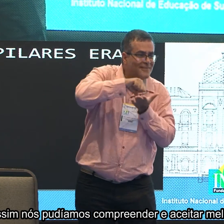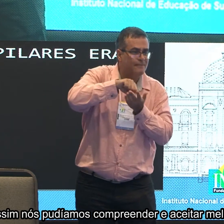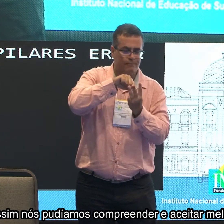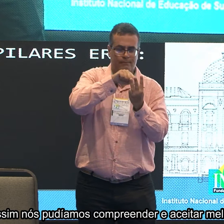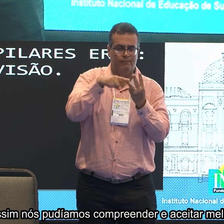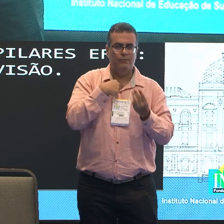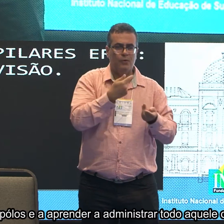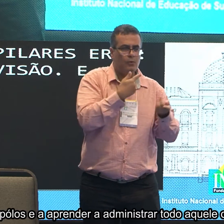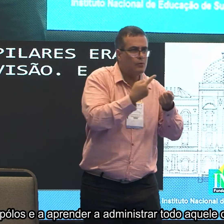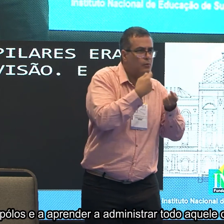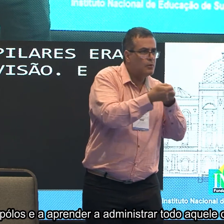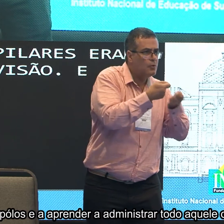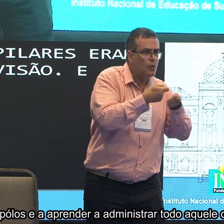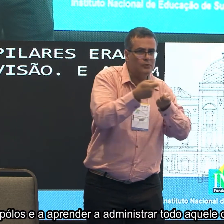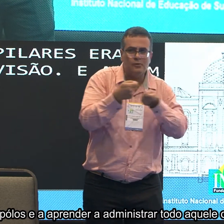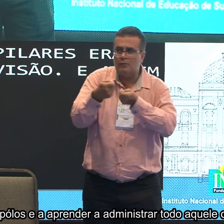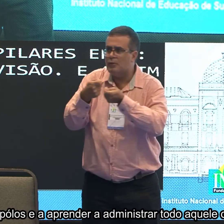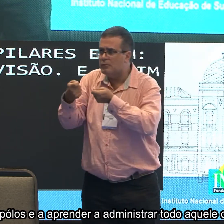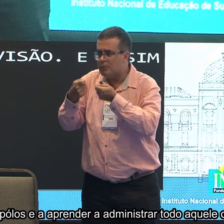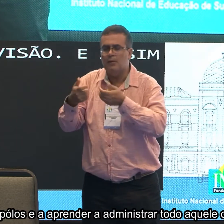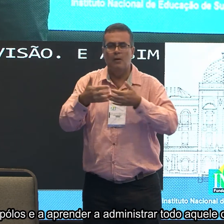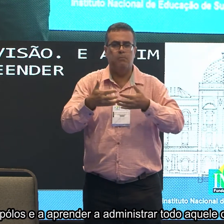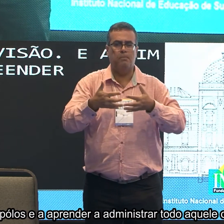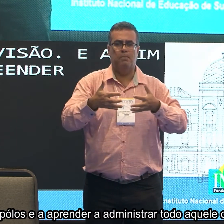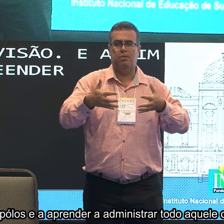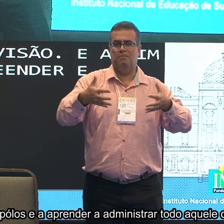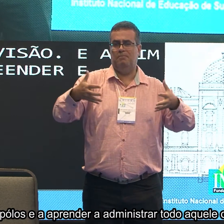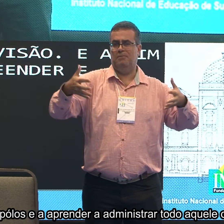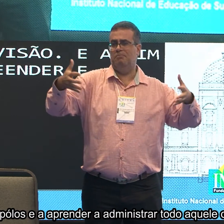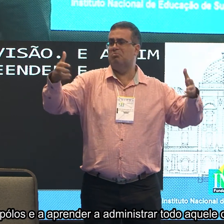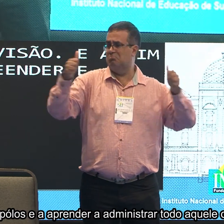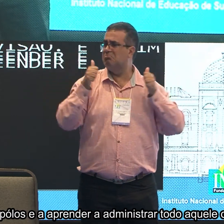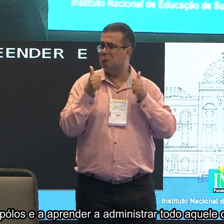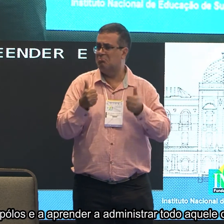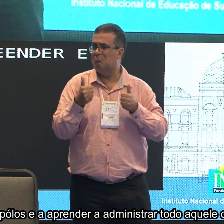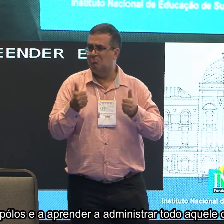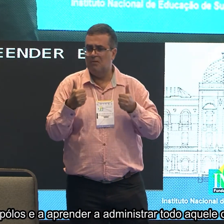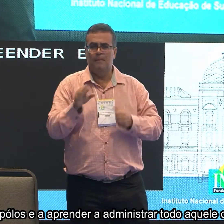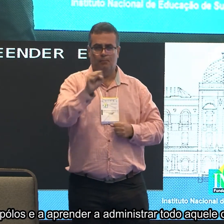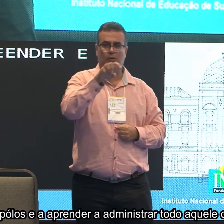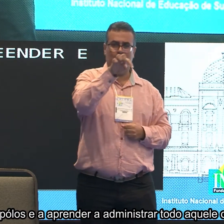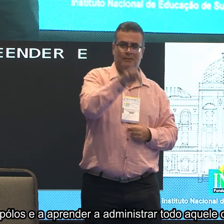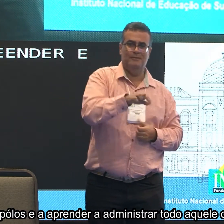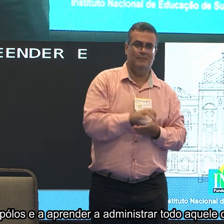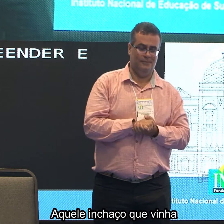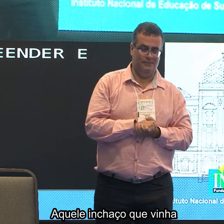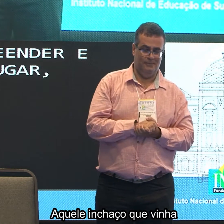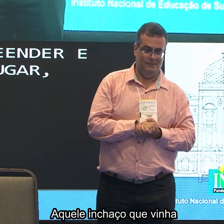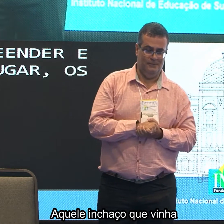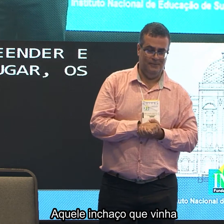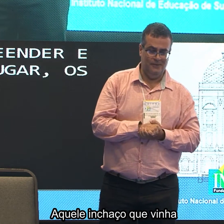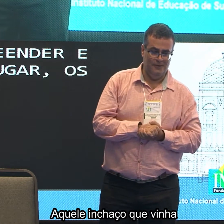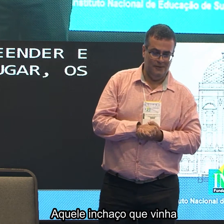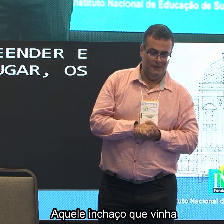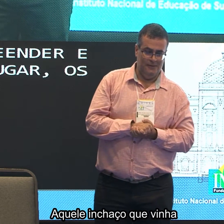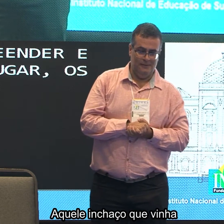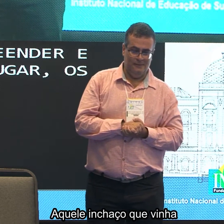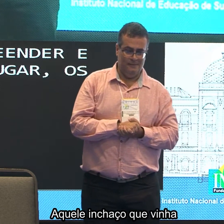melhor o lugar, os polos e aprender a administrar todo aquele crescimento, aquele inchaço que